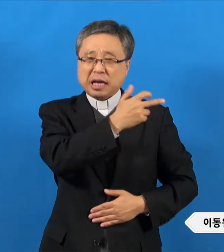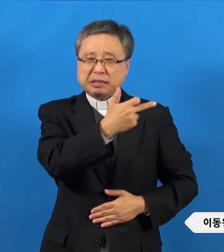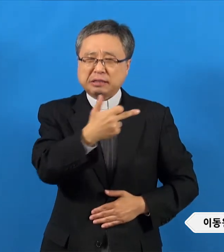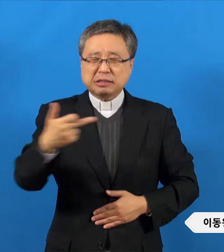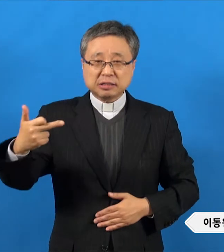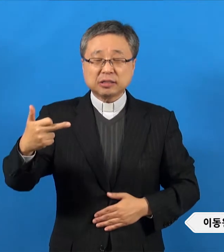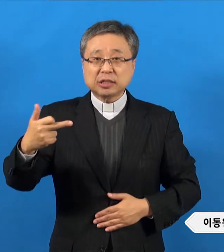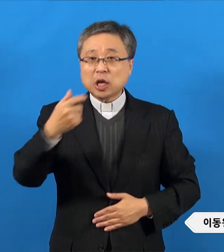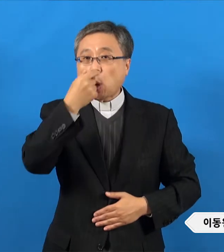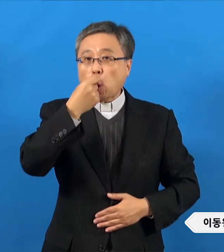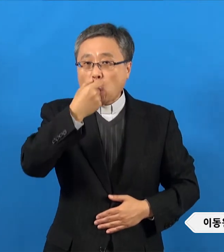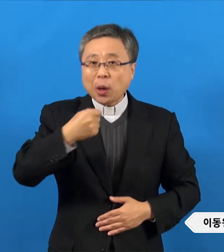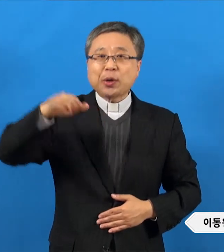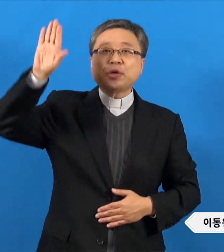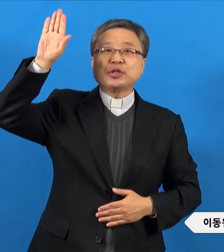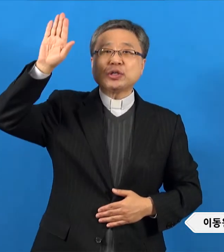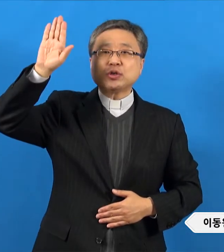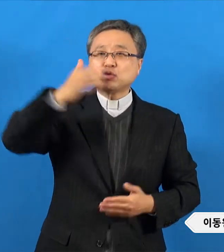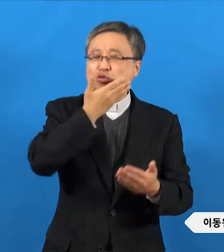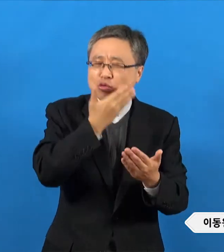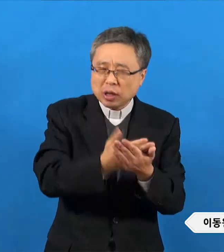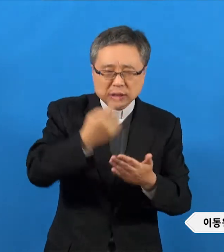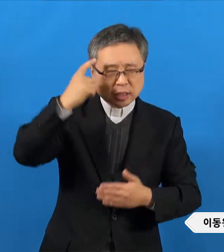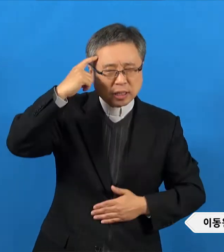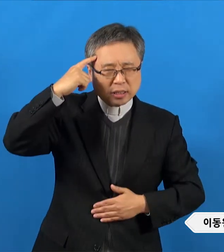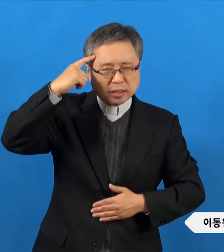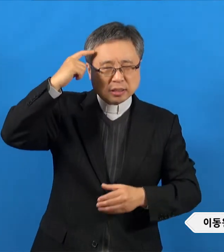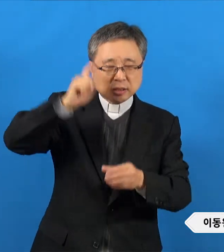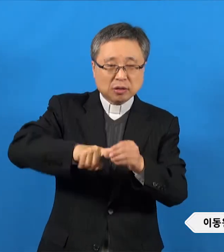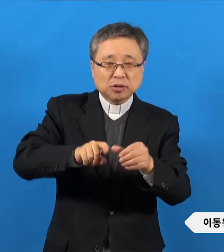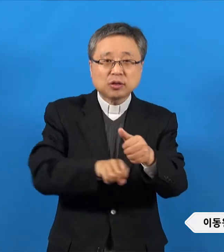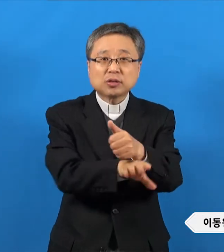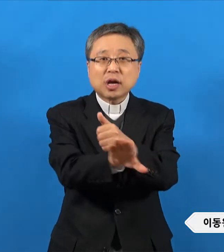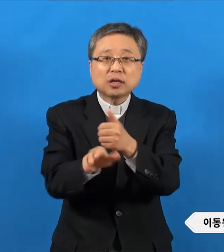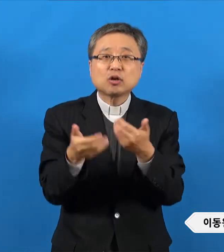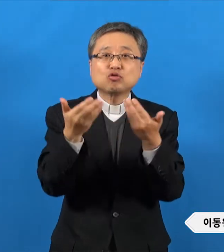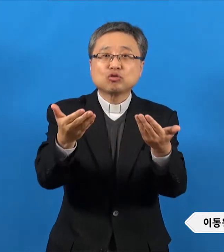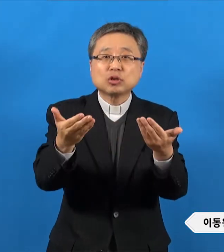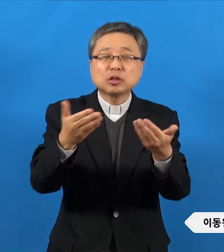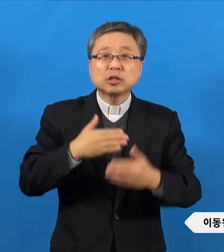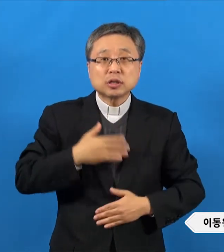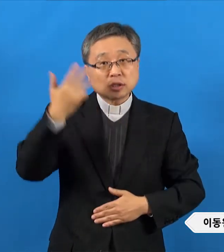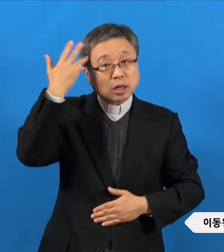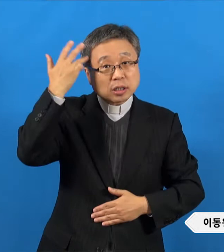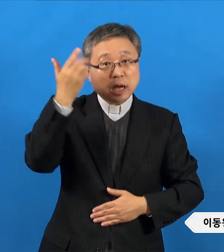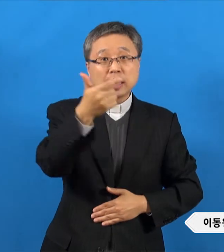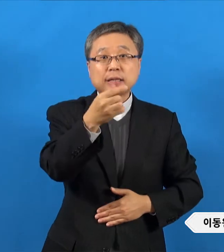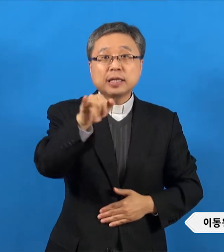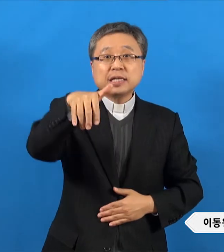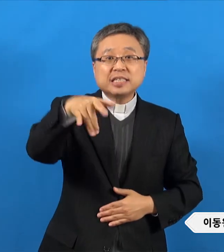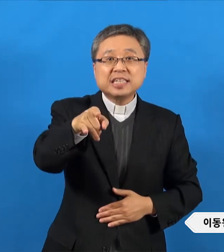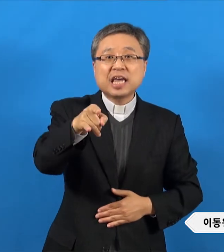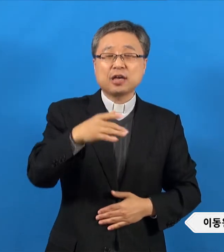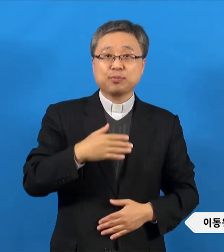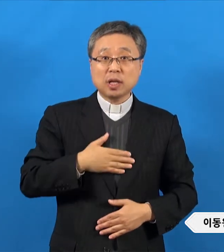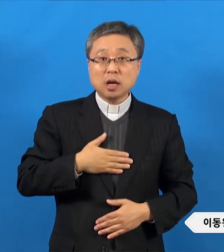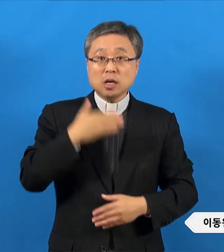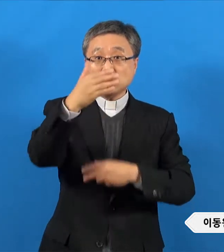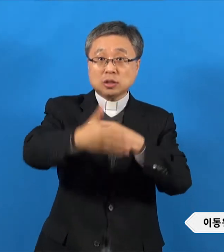커다란 그리고 중대한 사상적 영향을 끼친 철학자가 누군 줄 아세요? 니체입니다. 신은 죽었다고